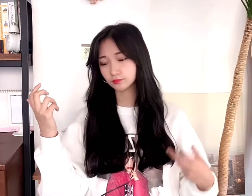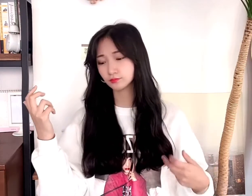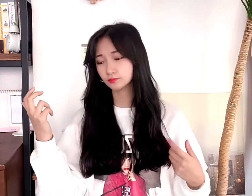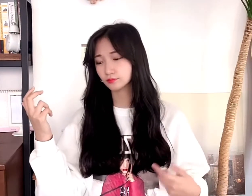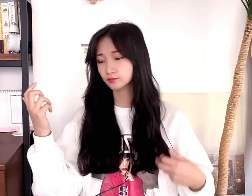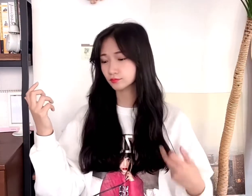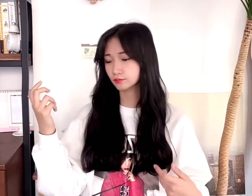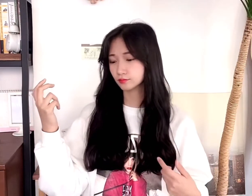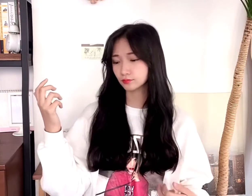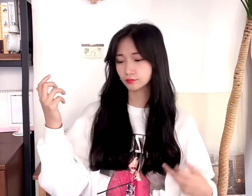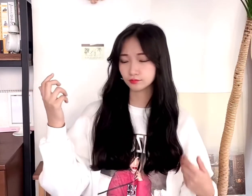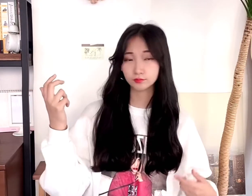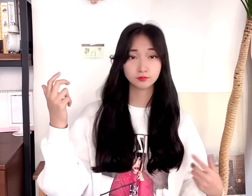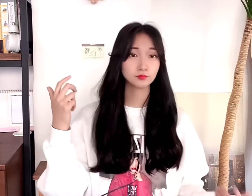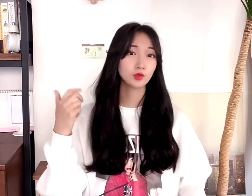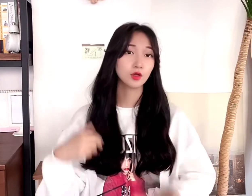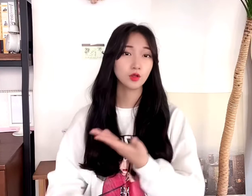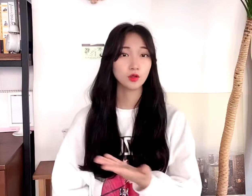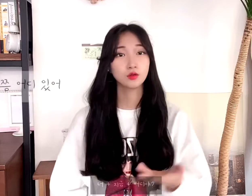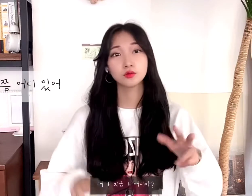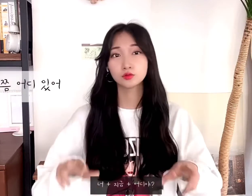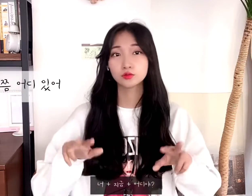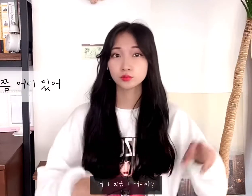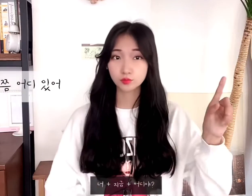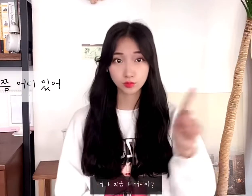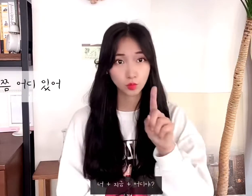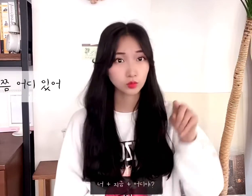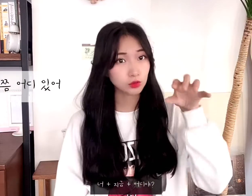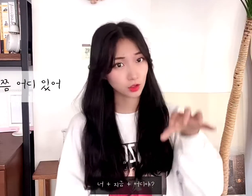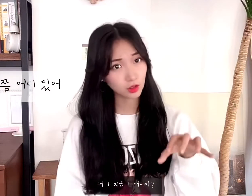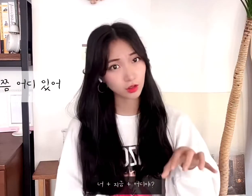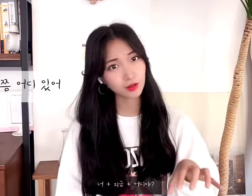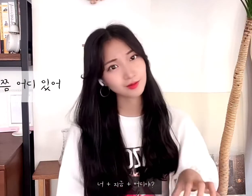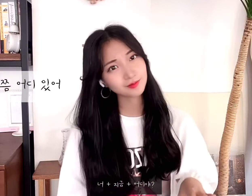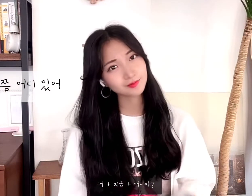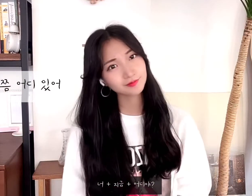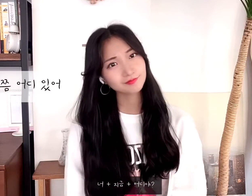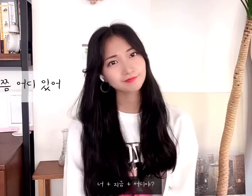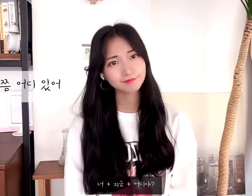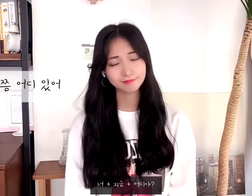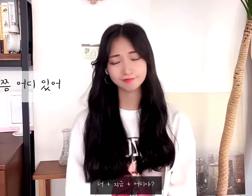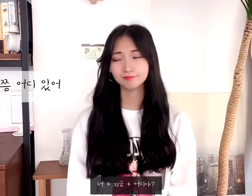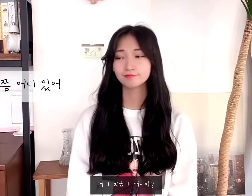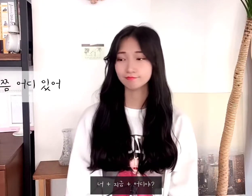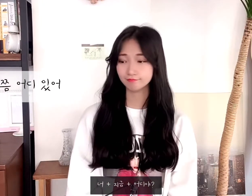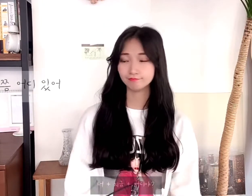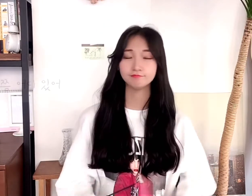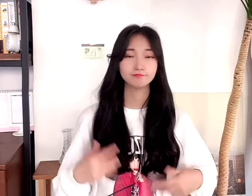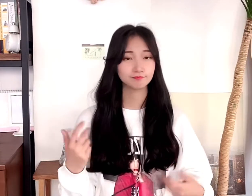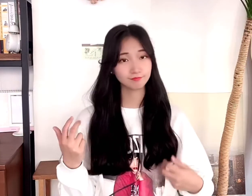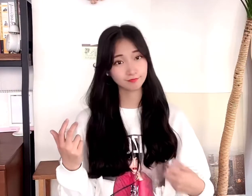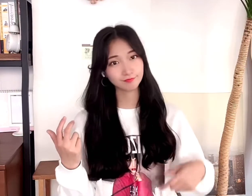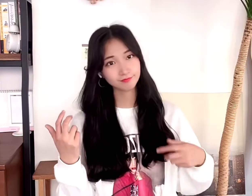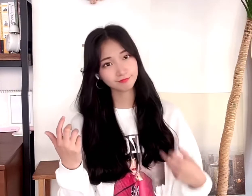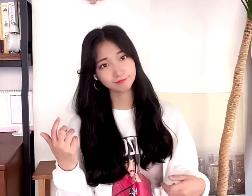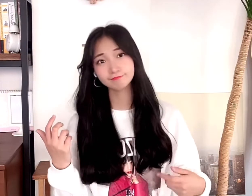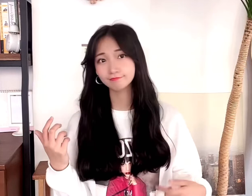너는 지금쯤 어디에 있어 음-음